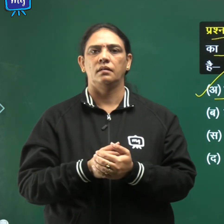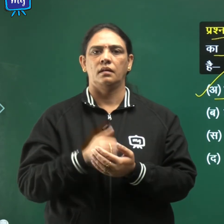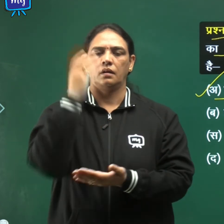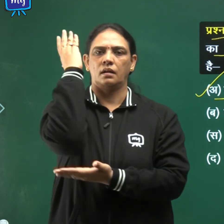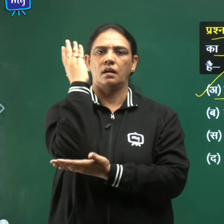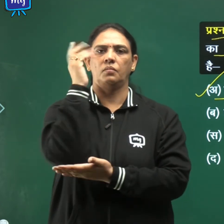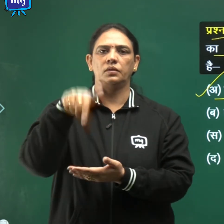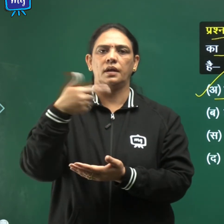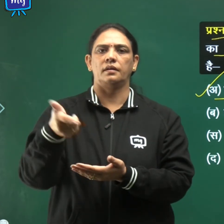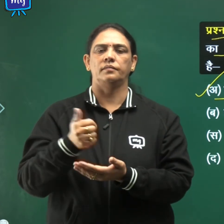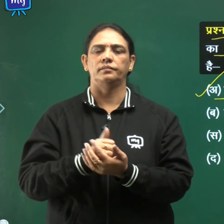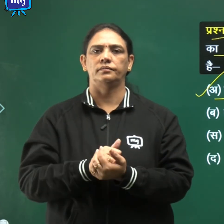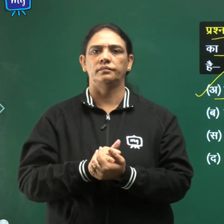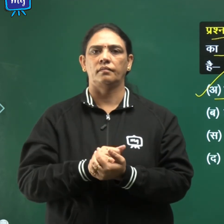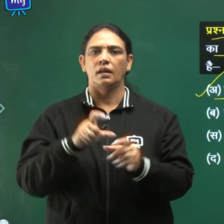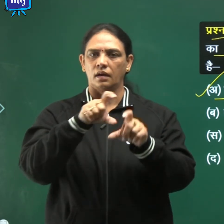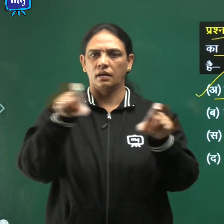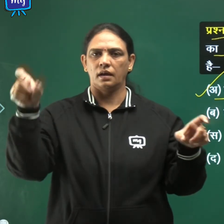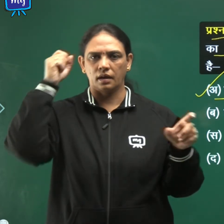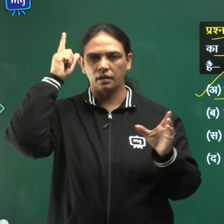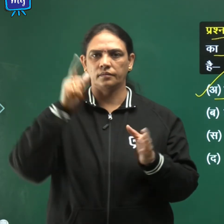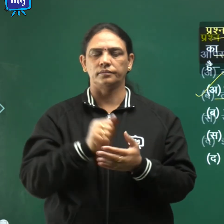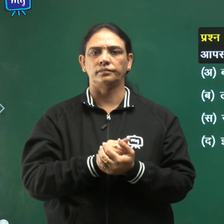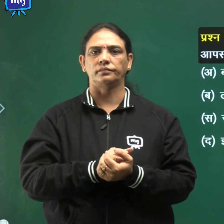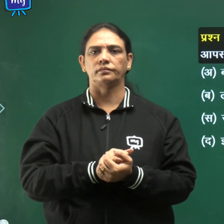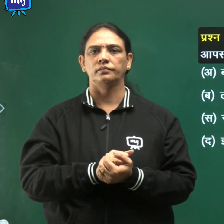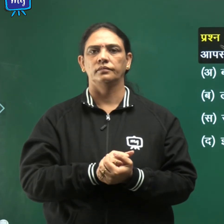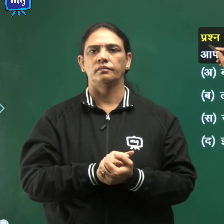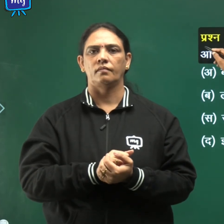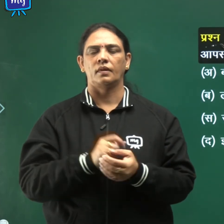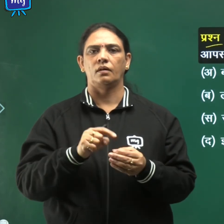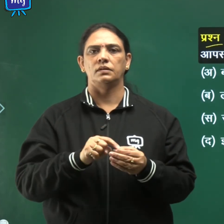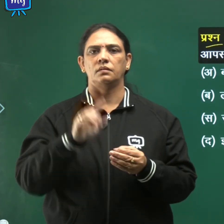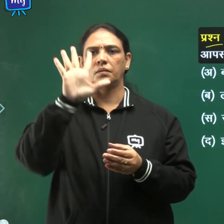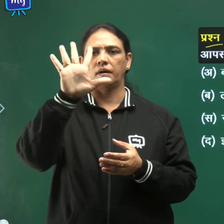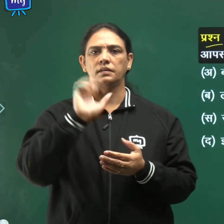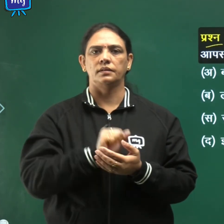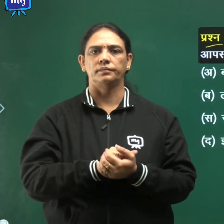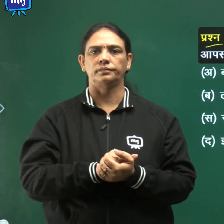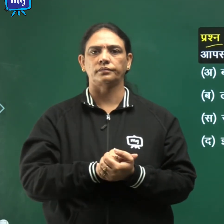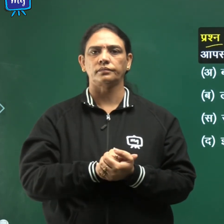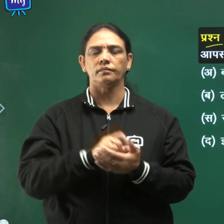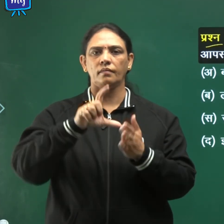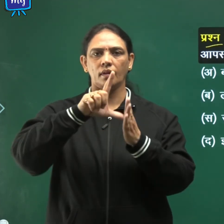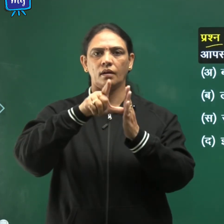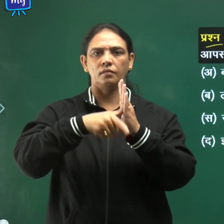लंब होती हैं। समझ आ गया? प्रश्न नंबर 5, वृत्त